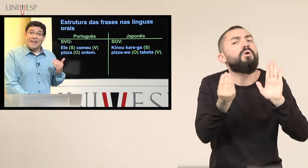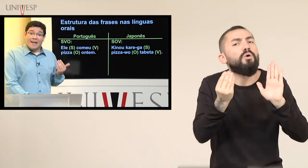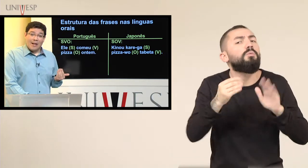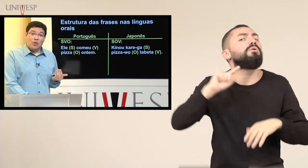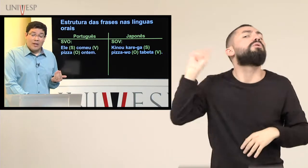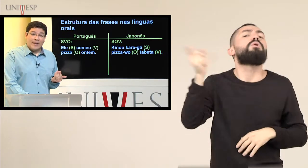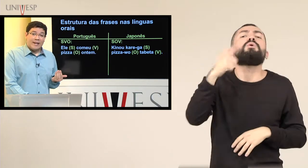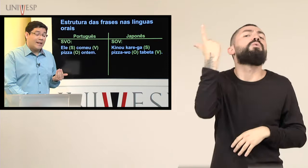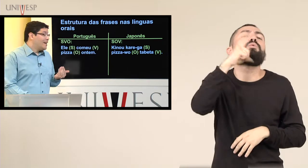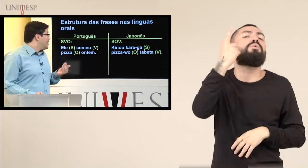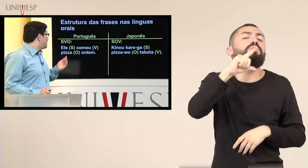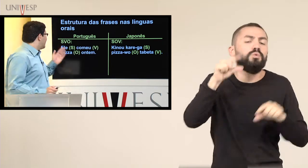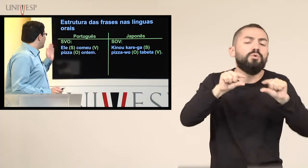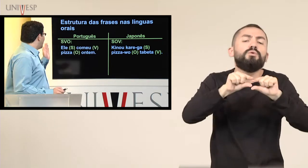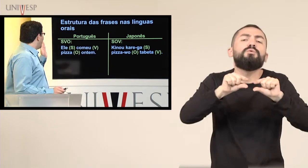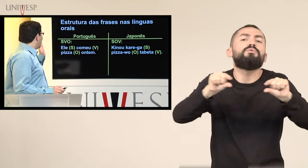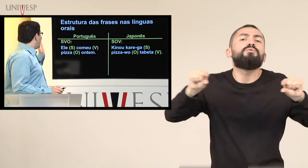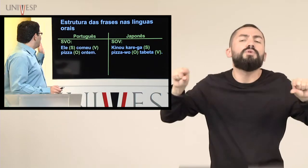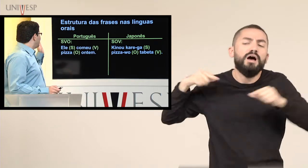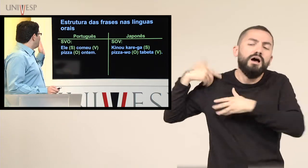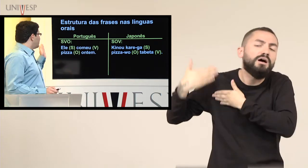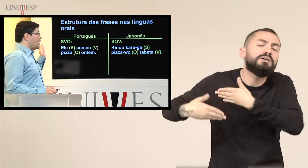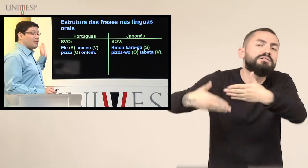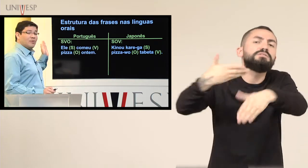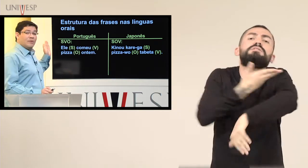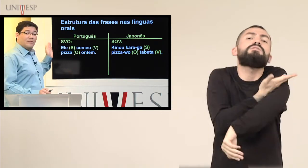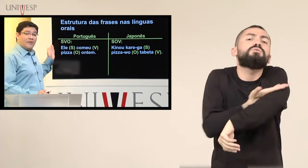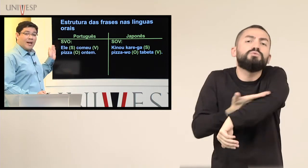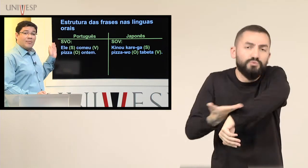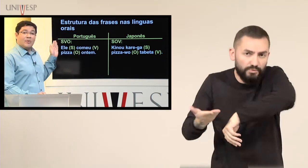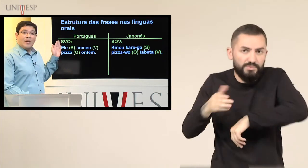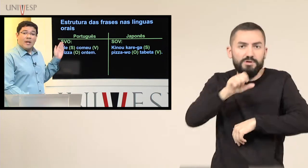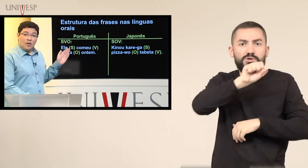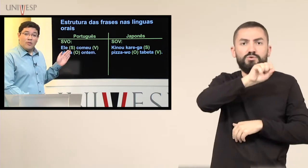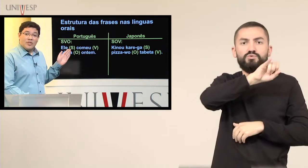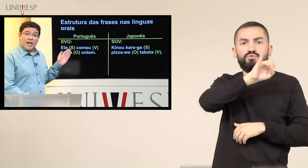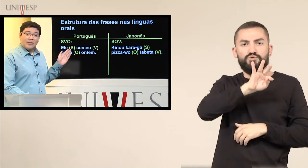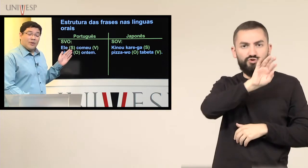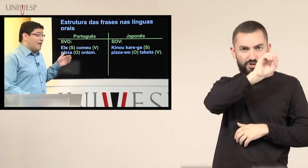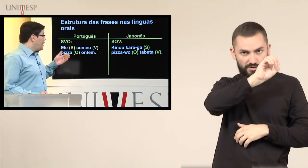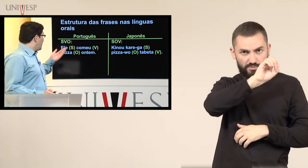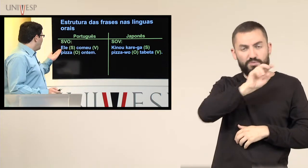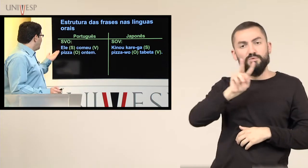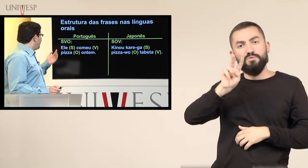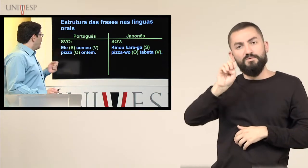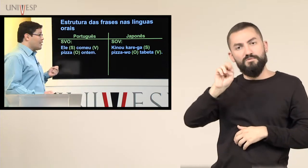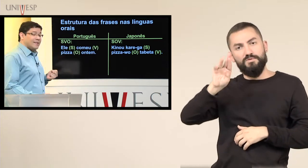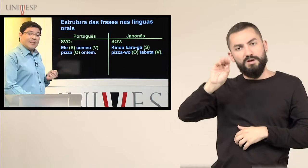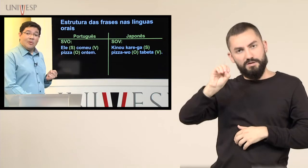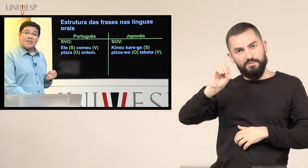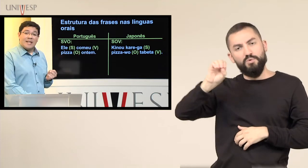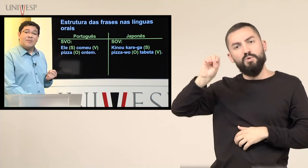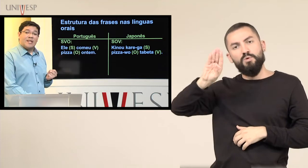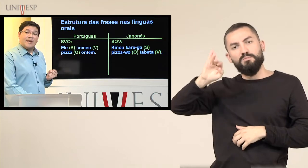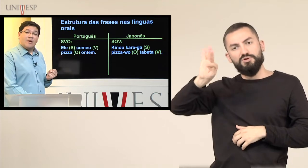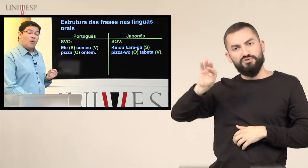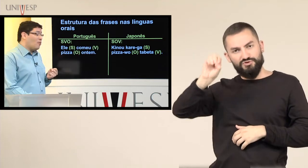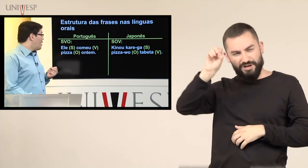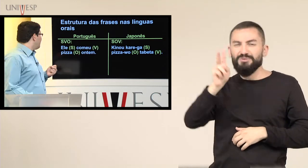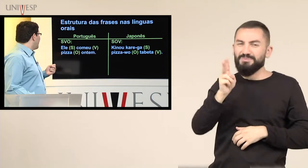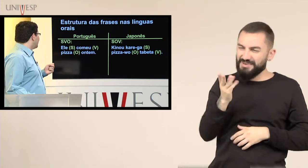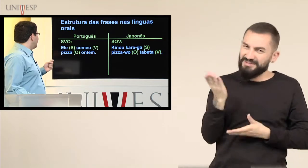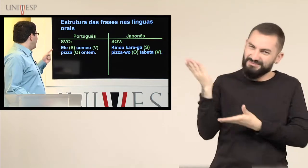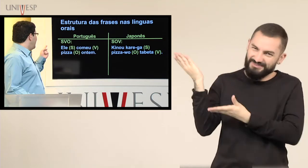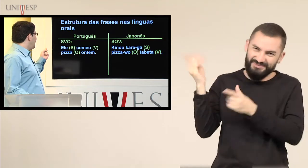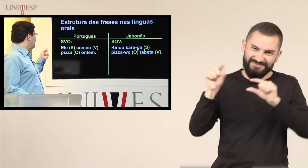a ordem canônica, seja a de sujeito, verbo e objeto, que é o que nós ilustramos aqui com